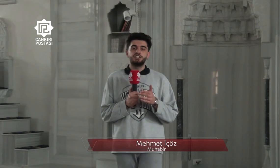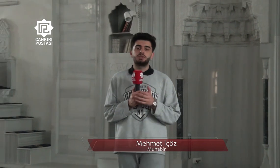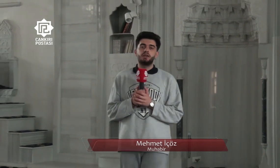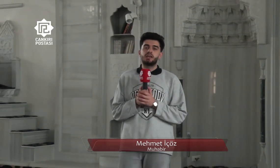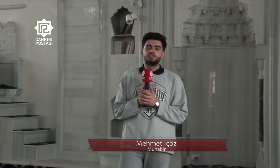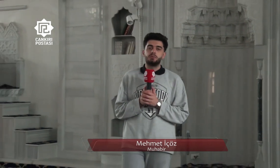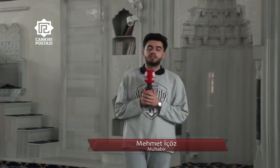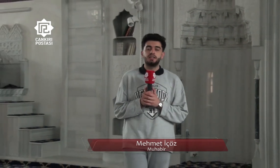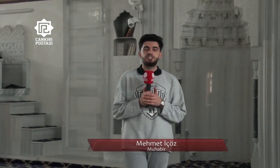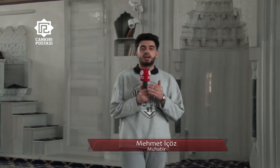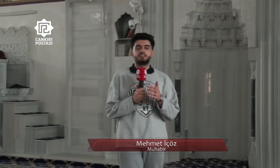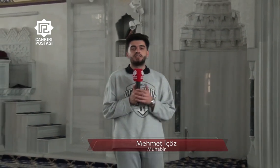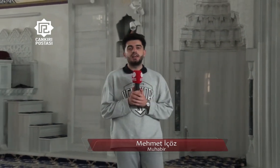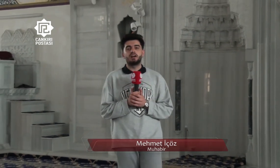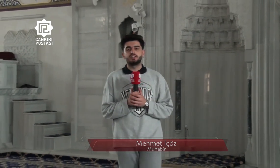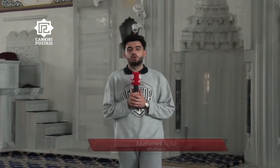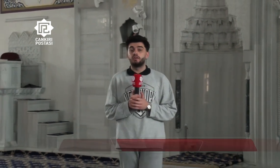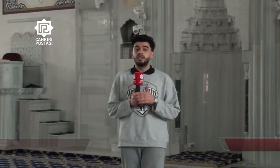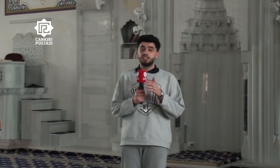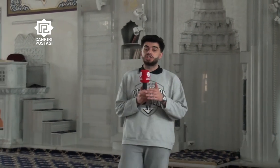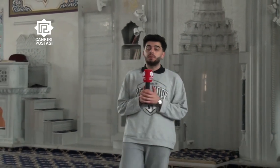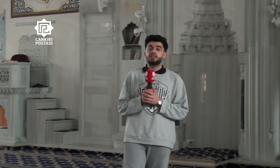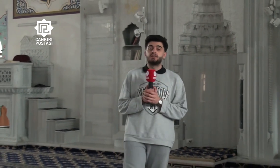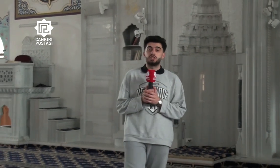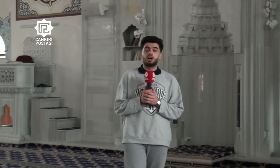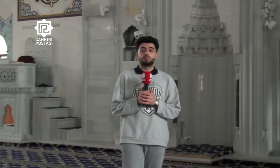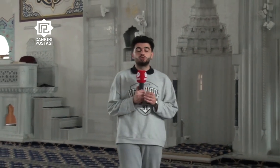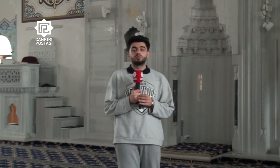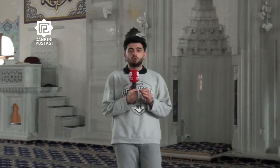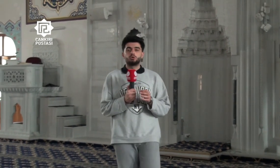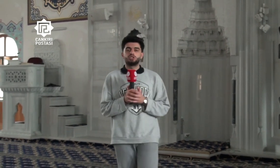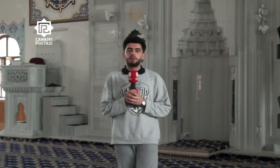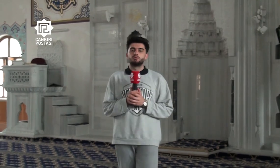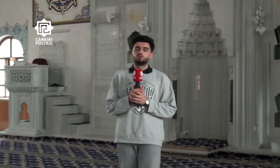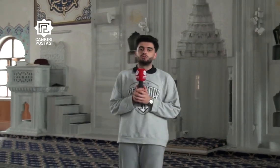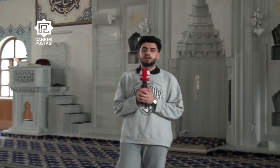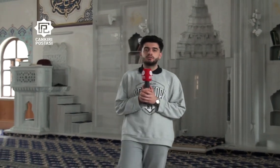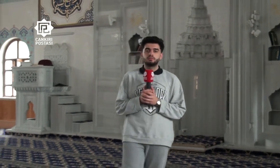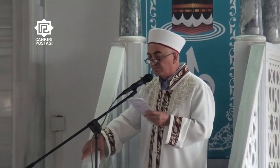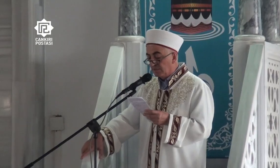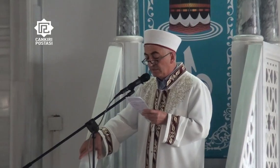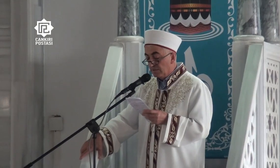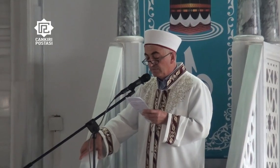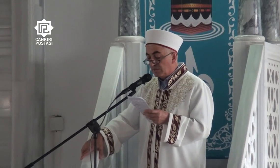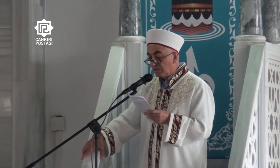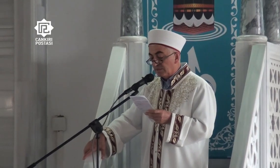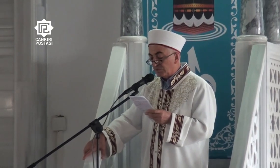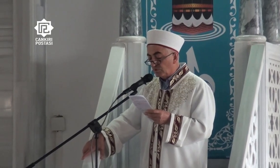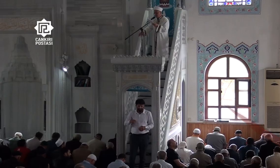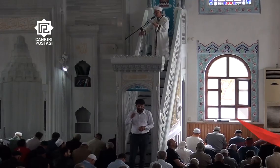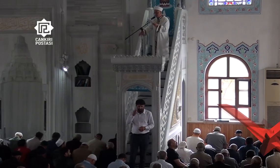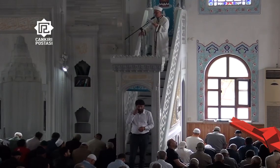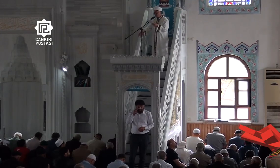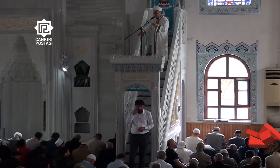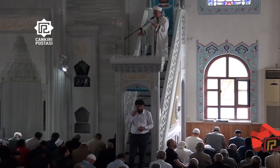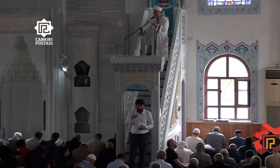tarafından işitme engelli cemaate işaret diliyle aktarılıyor ve işitme engelli cemaat bu durumdan oldukça memnun durumda. Çankırı Hoca Ahmet